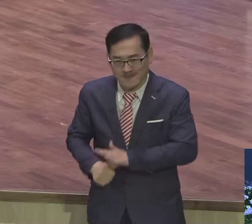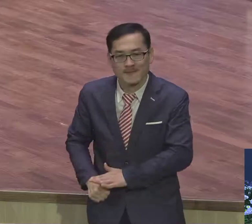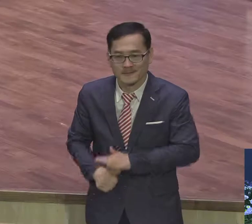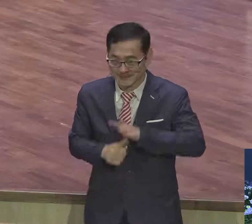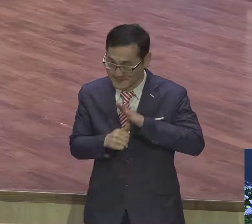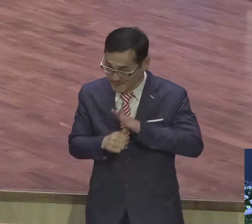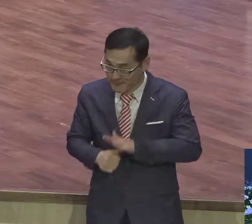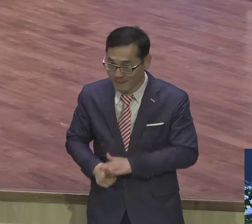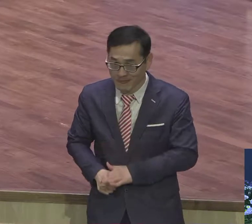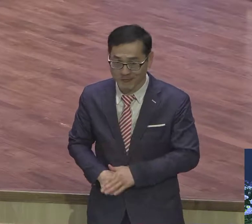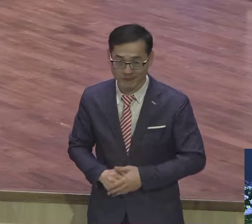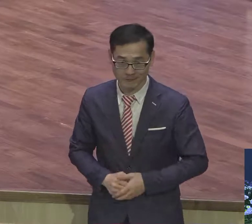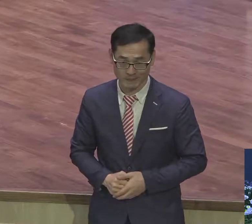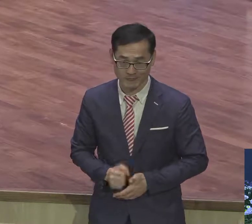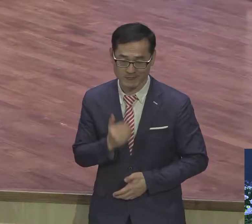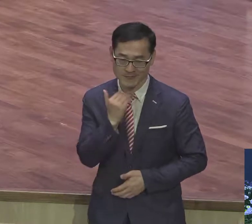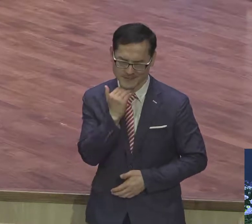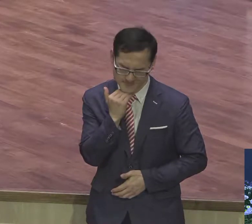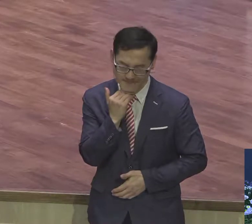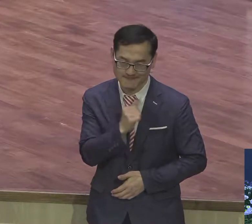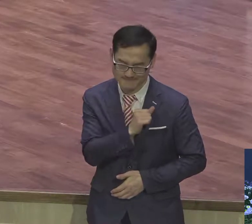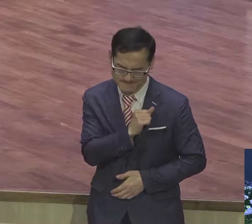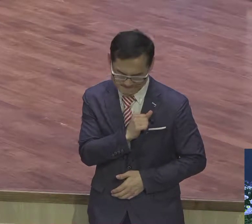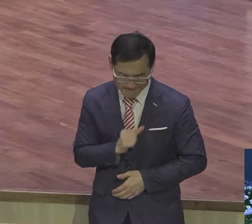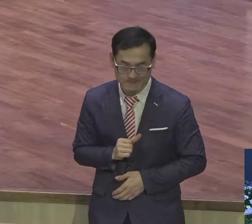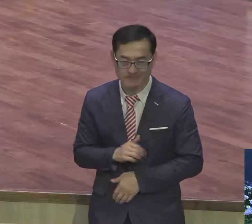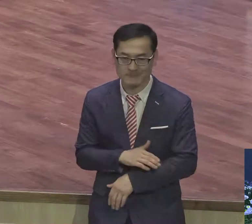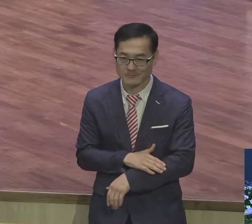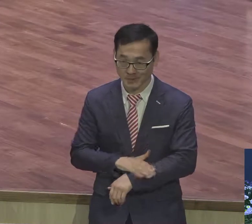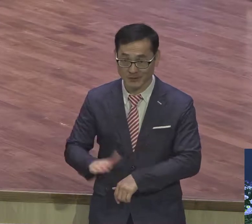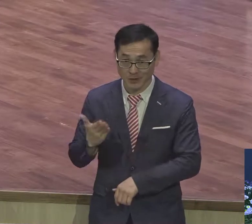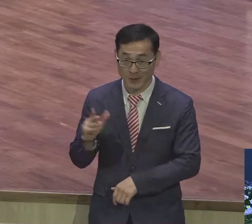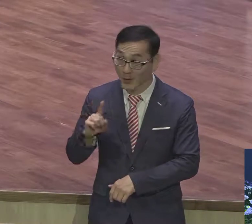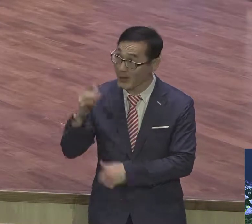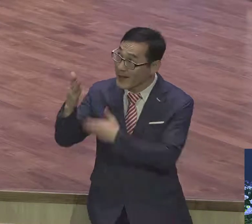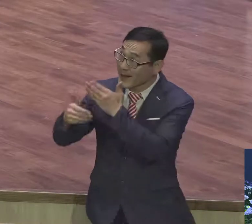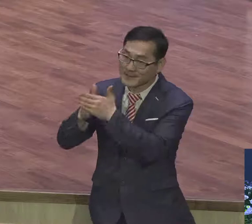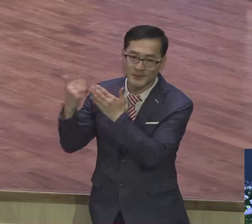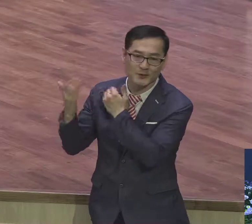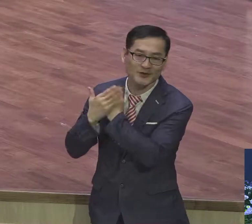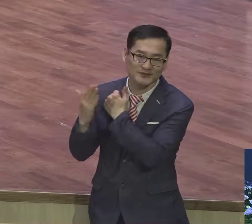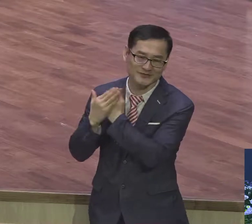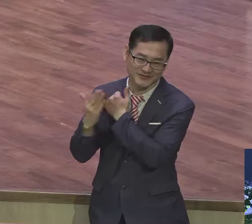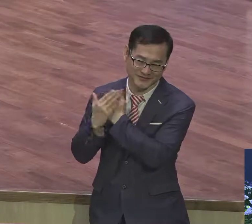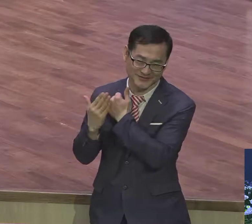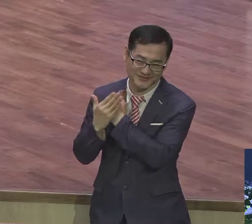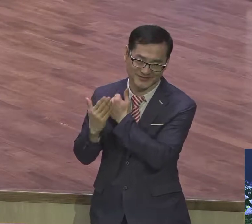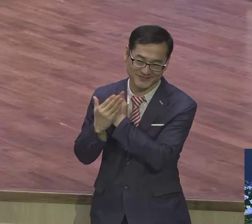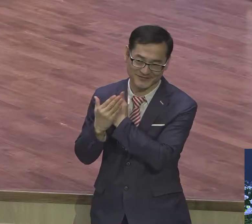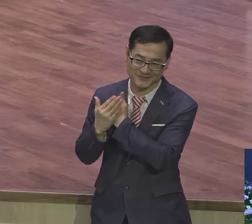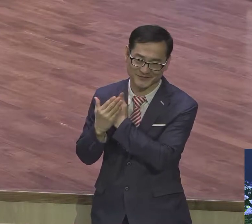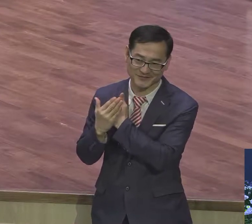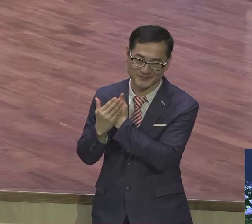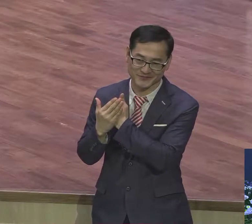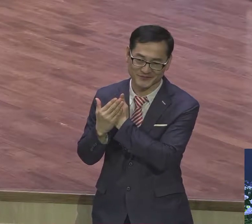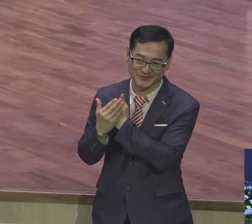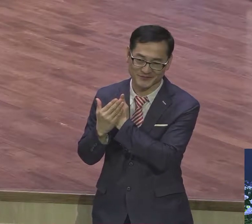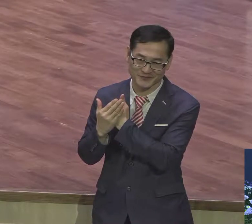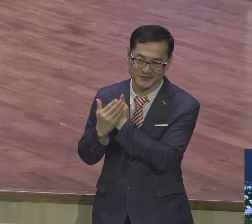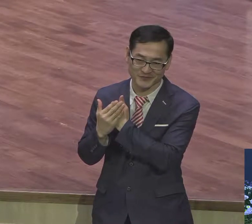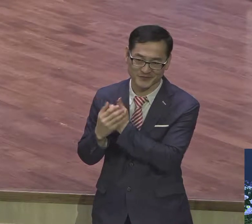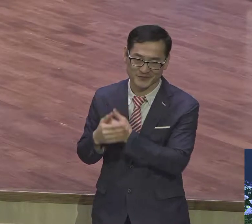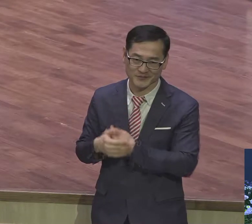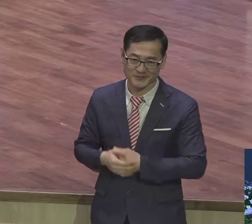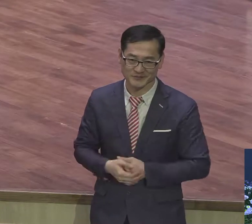참습니다 기다립니다 하나님이 다루시구나 하나님이 나를 다루시구나 저 사람의 문제가